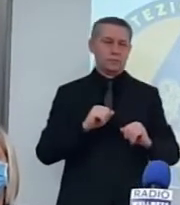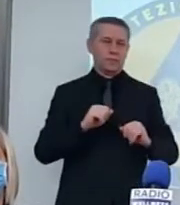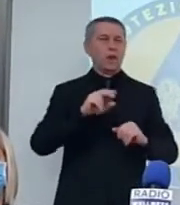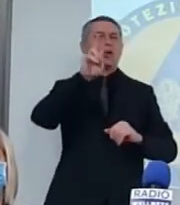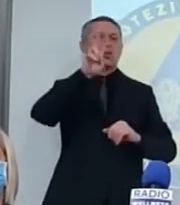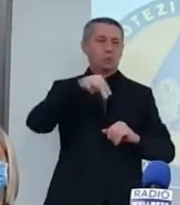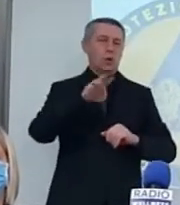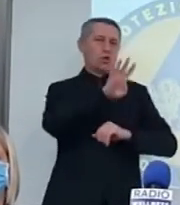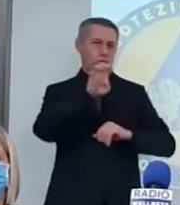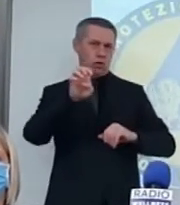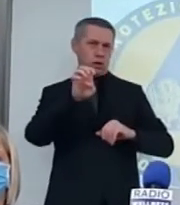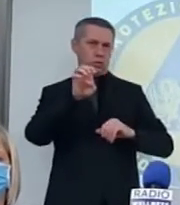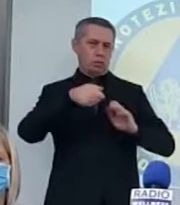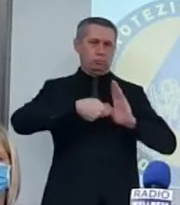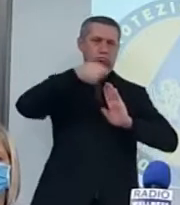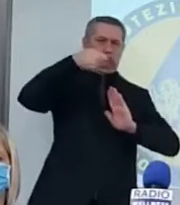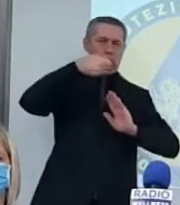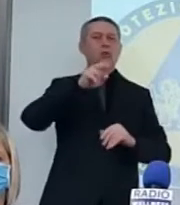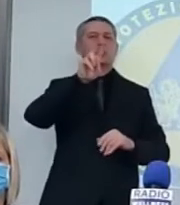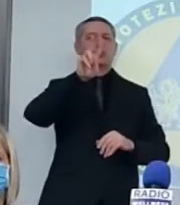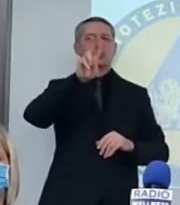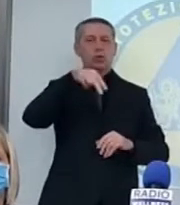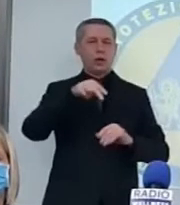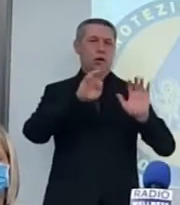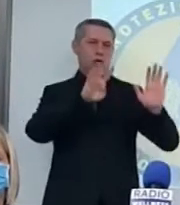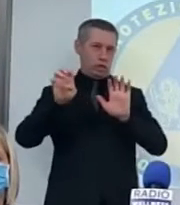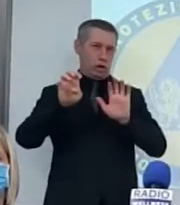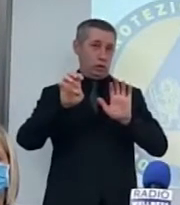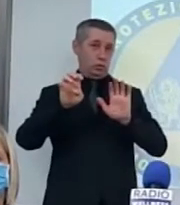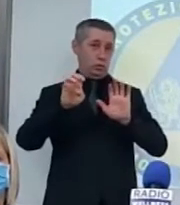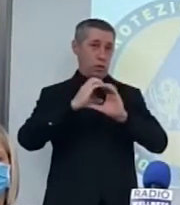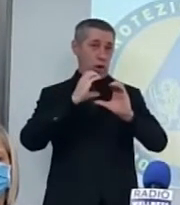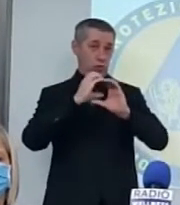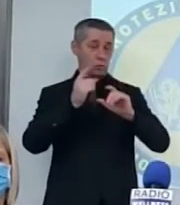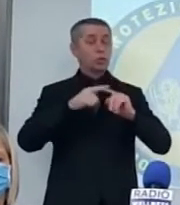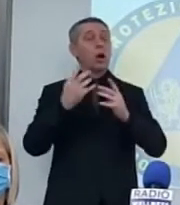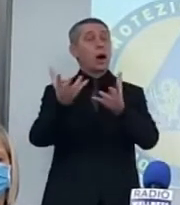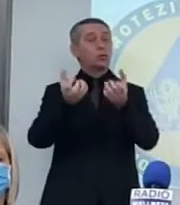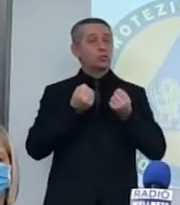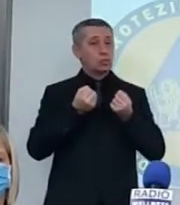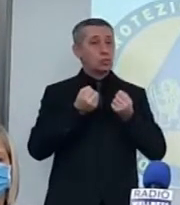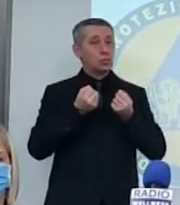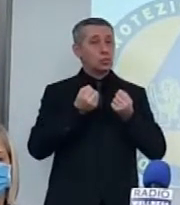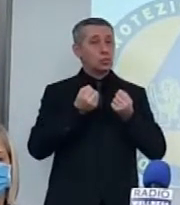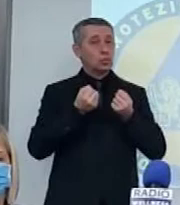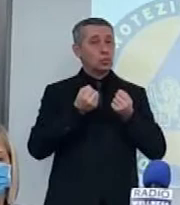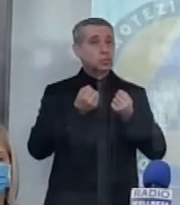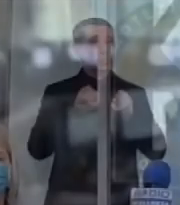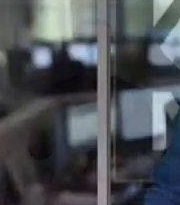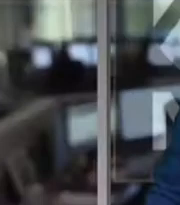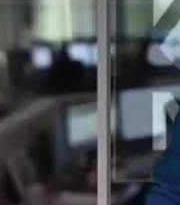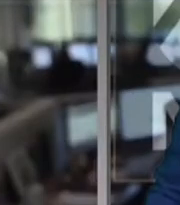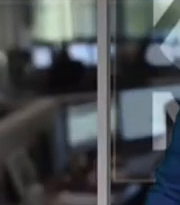2004 si è passati ai 2009 e abbiamo anche assunto 130 persone per i famosi steve